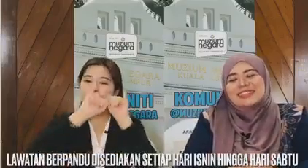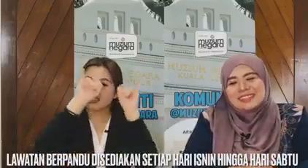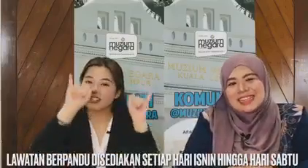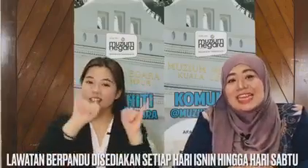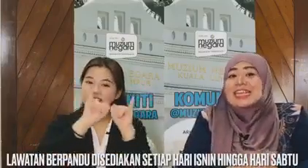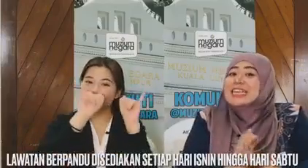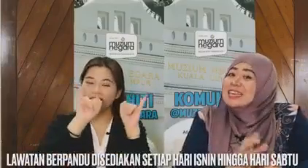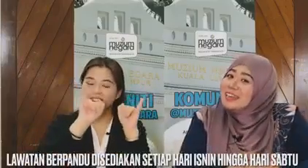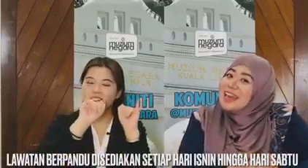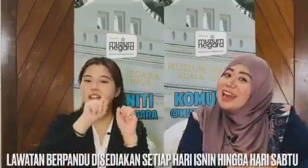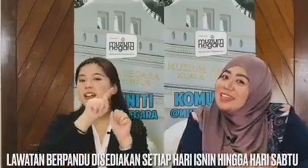setiap hari Isnin